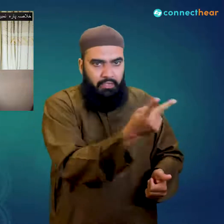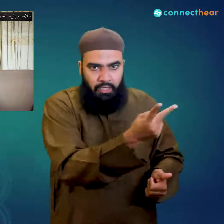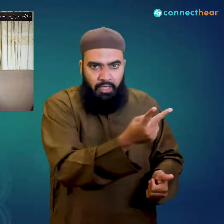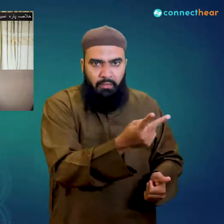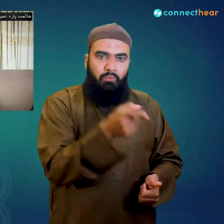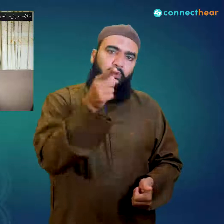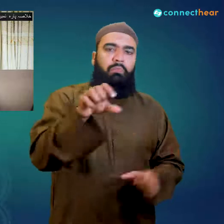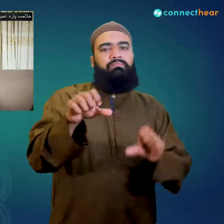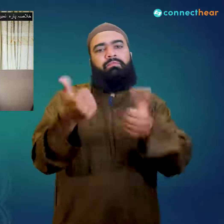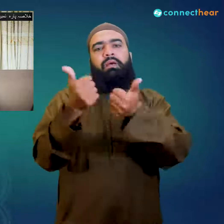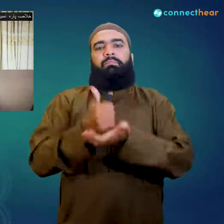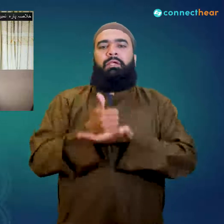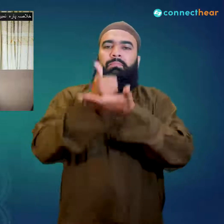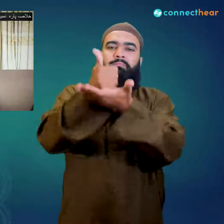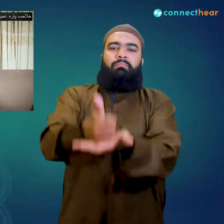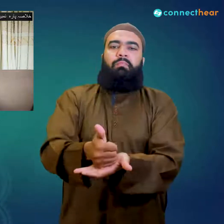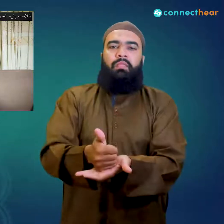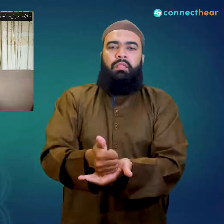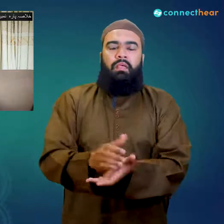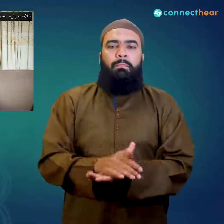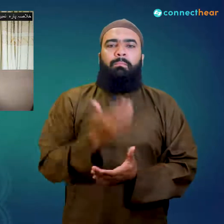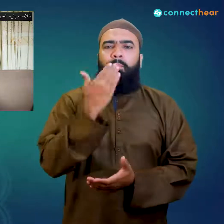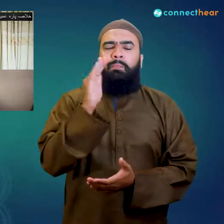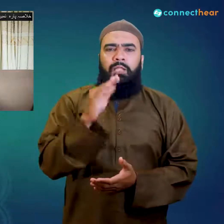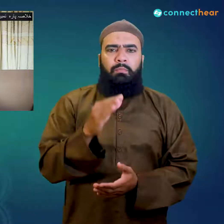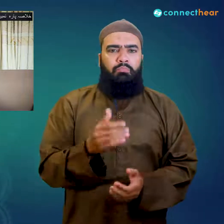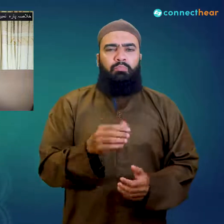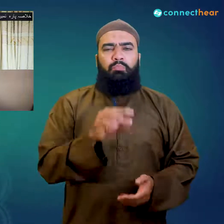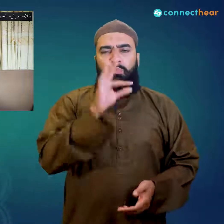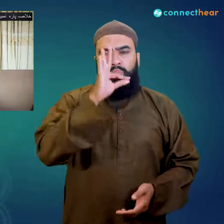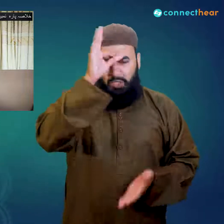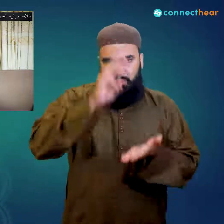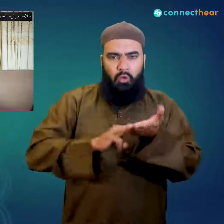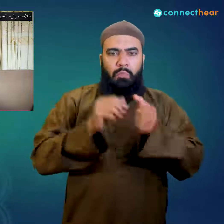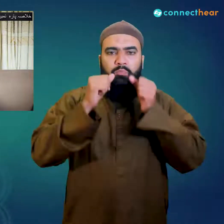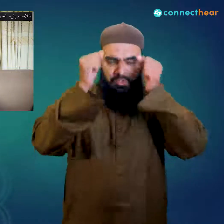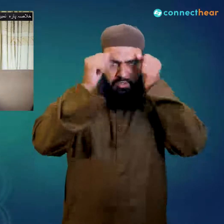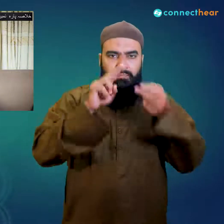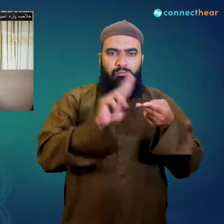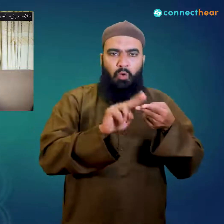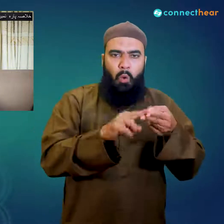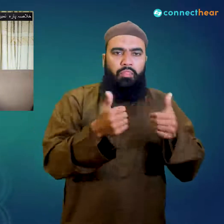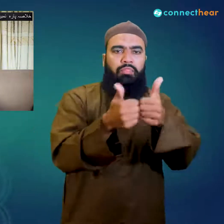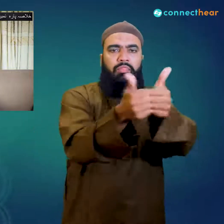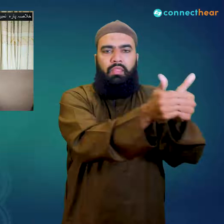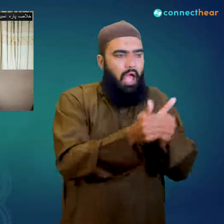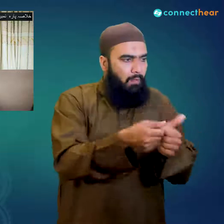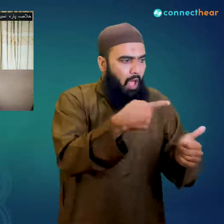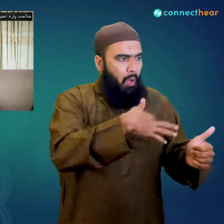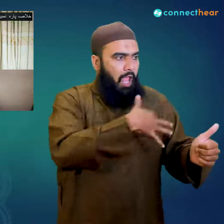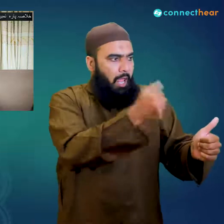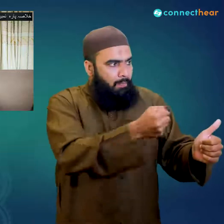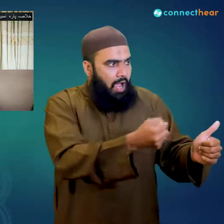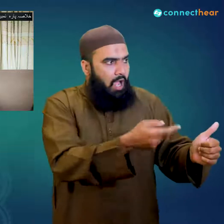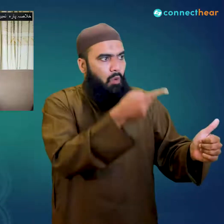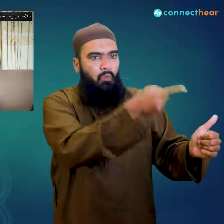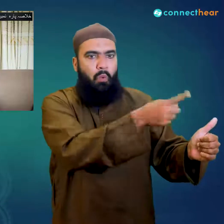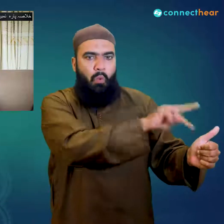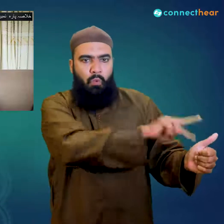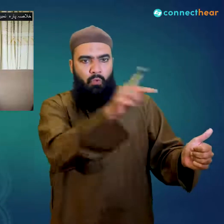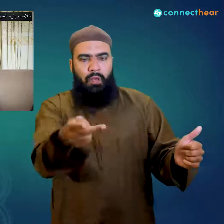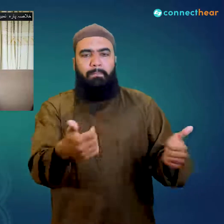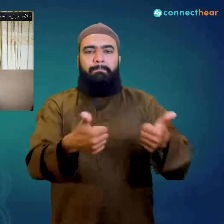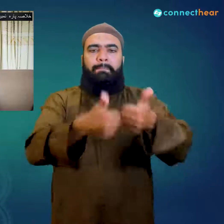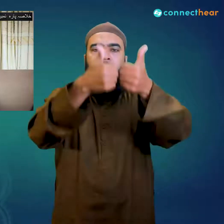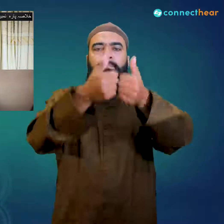کا ایمان لاؤ گے تو پھر تم ہدایت پر آ سکتے ہو۔ گویا قیامت تک کے لیے حضرات صحابہ اکرام کے ایمان کو اور ان کی